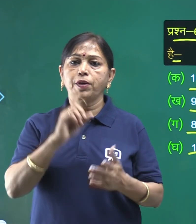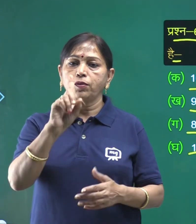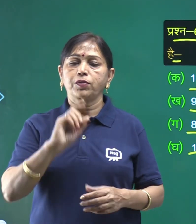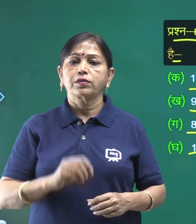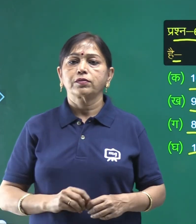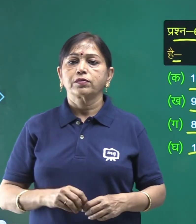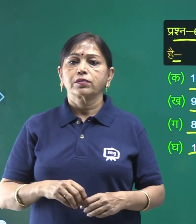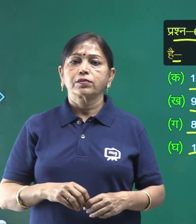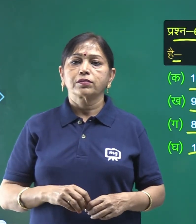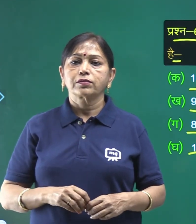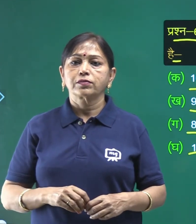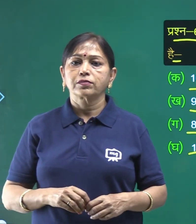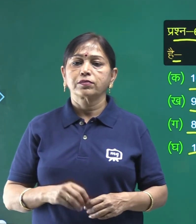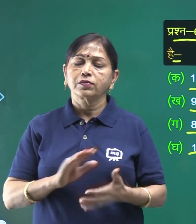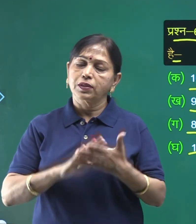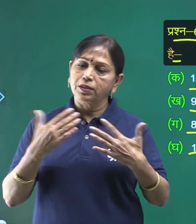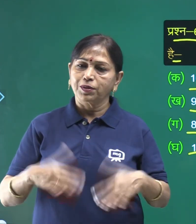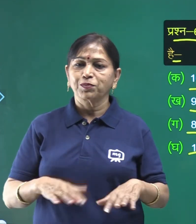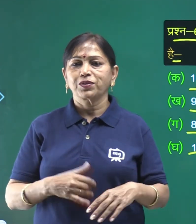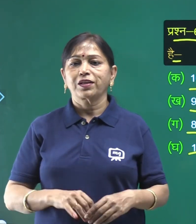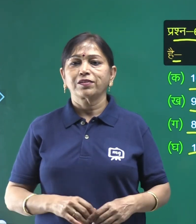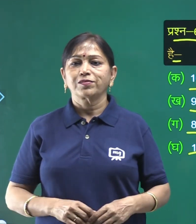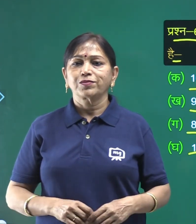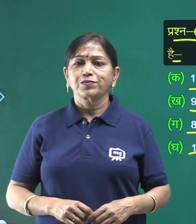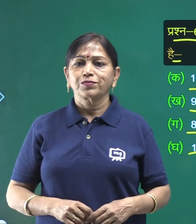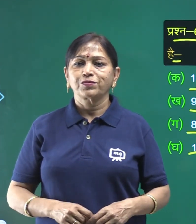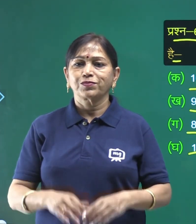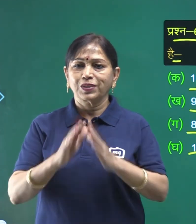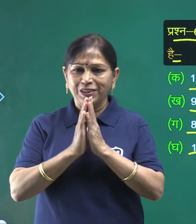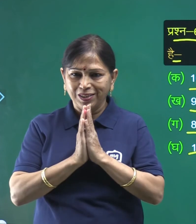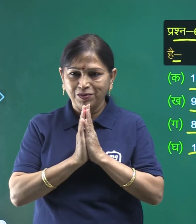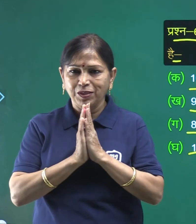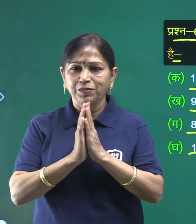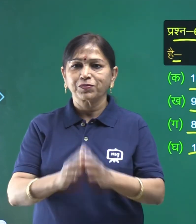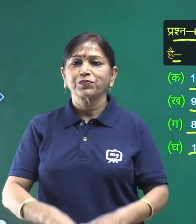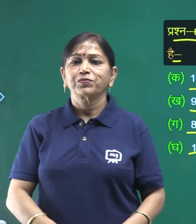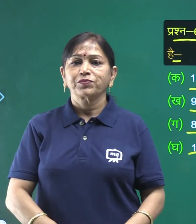1 समाप्त होता है। धन्यवाद।